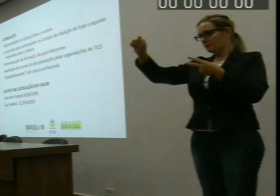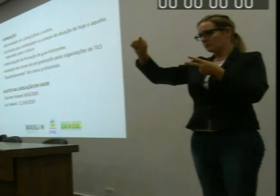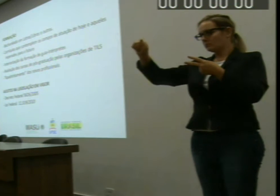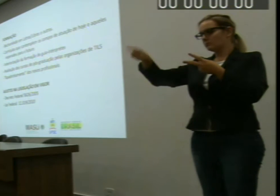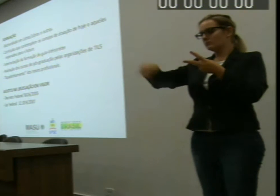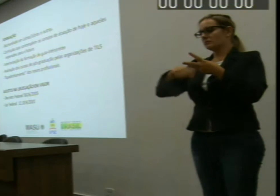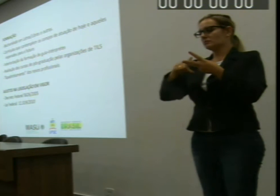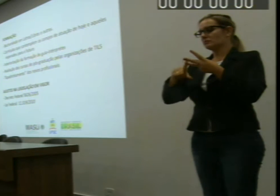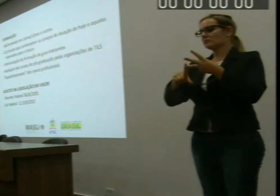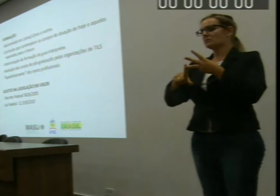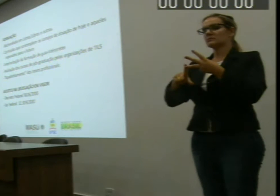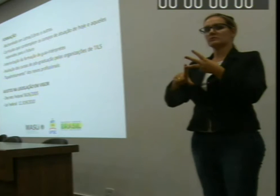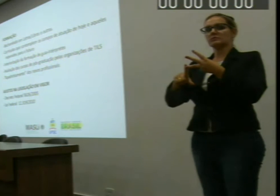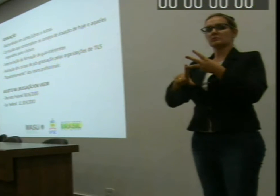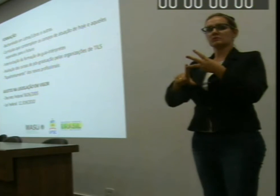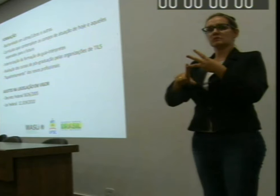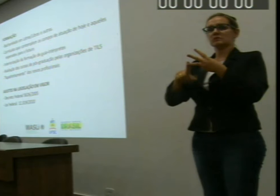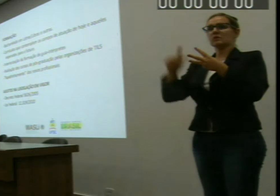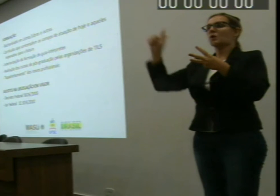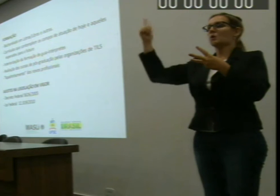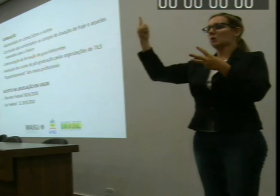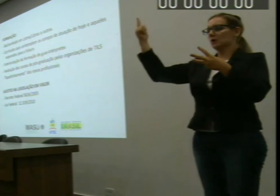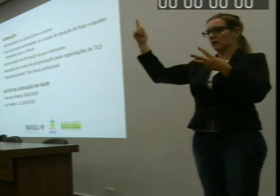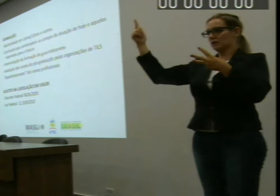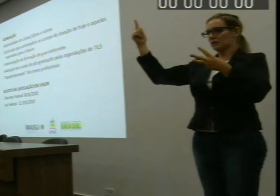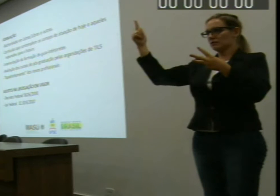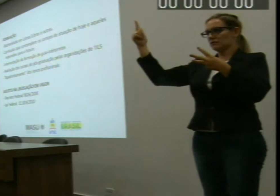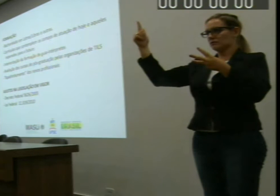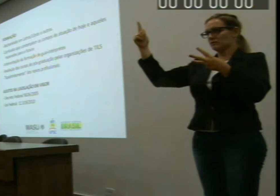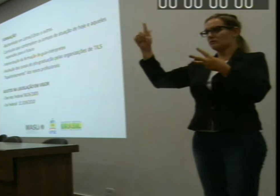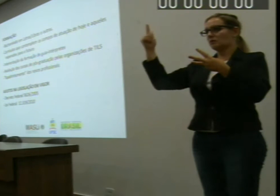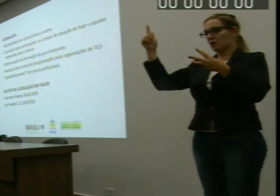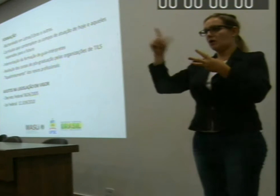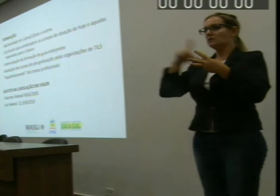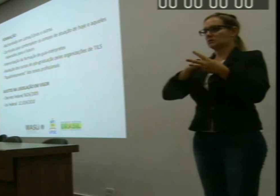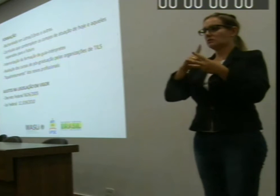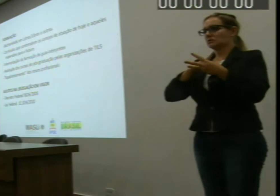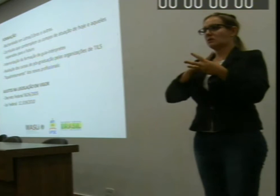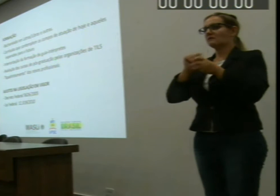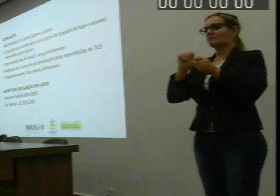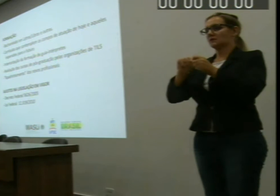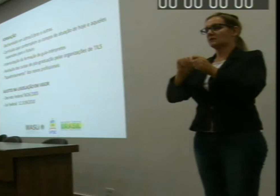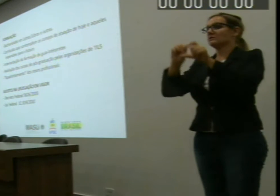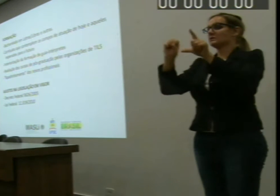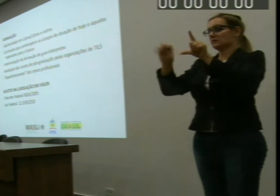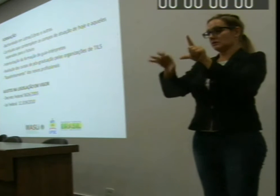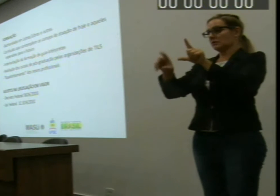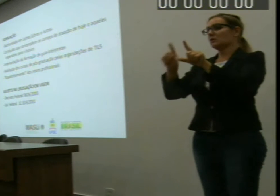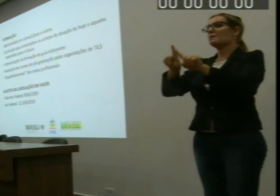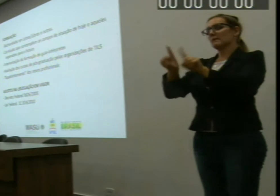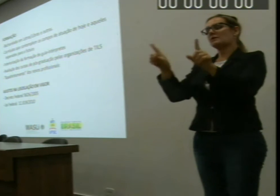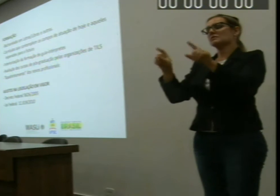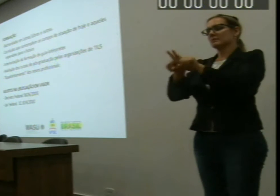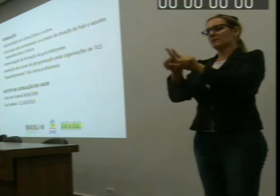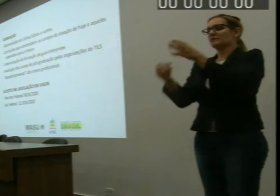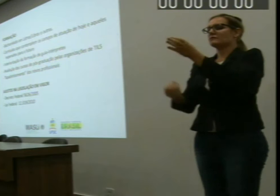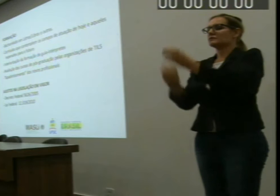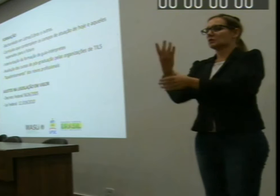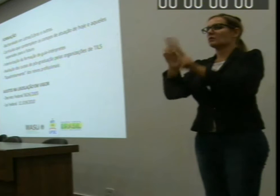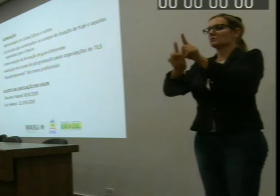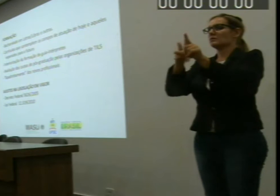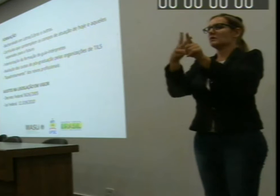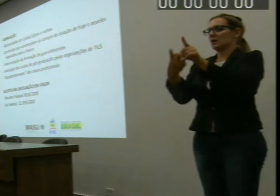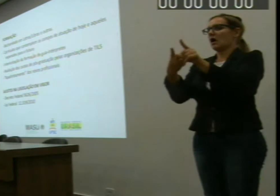Roraima e Goiás né Exatamente porque Goiás tinha licenciatura e criou por meio do Viver Sem Limites o bacharelado e a